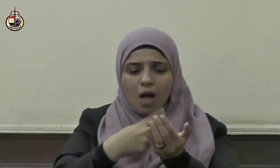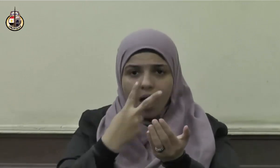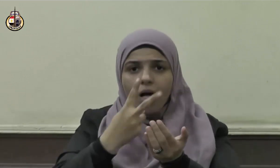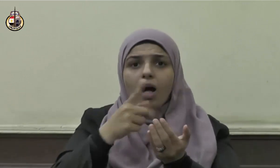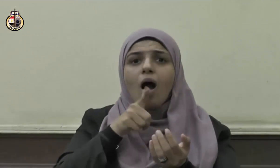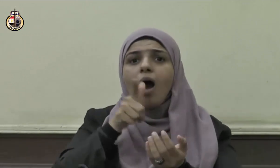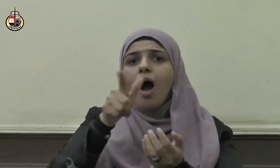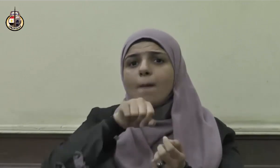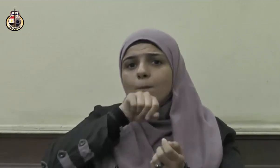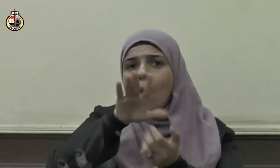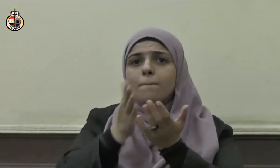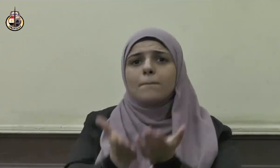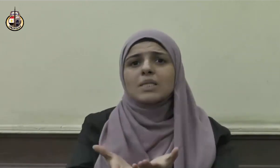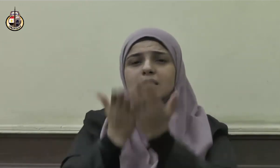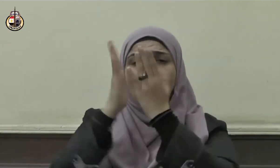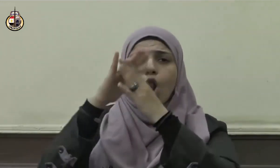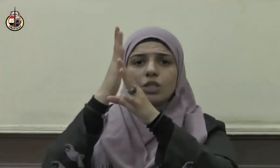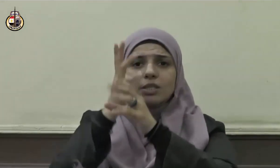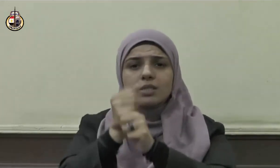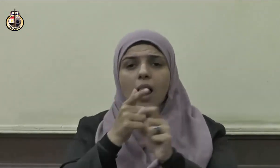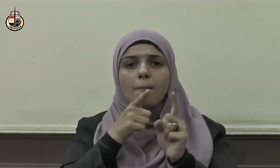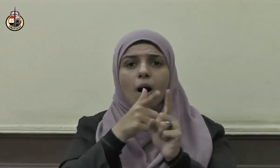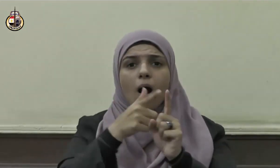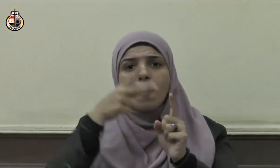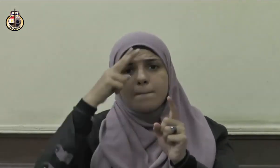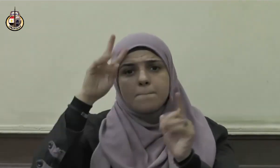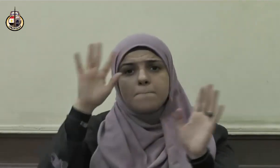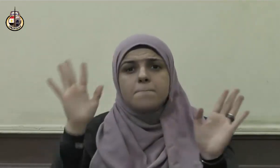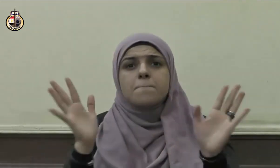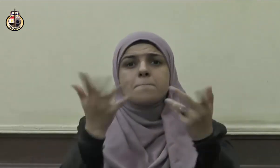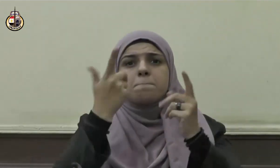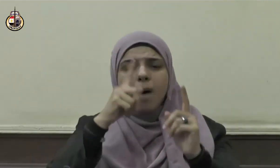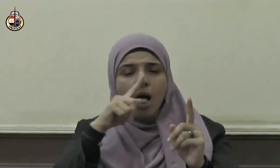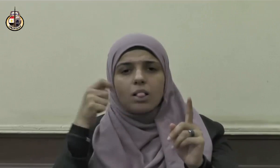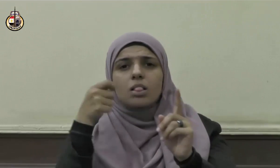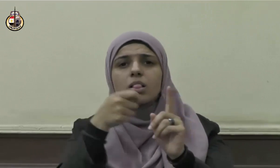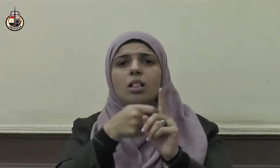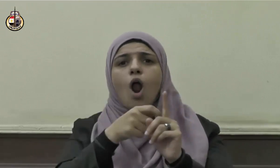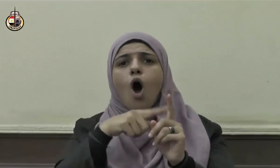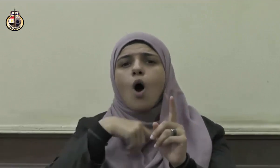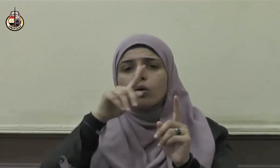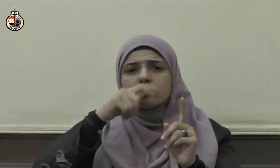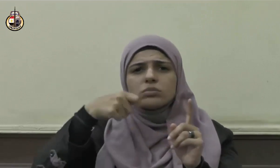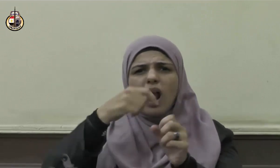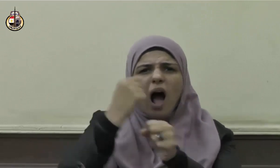الله عليه وسلم ما مر عثمان ما عمل بعد هذا أبدا.